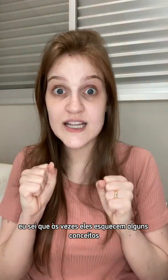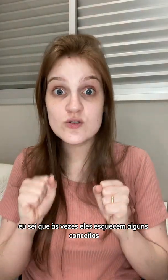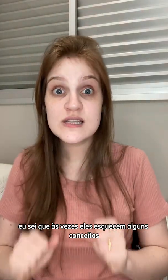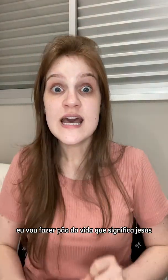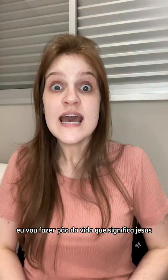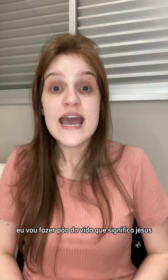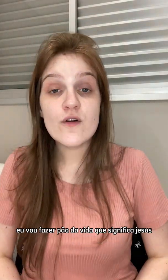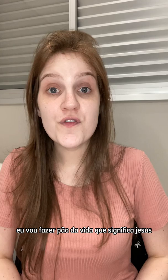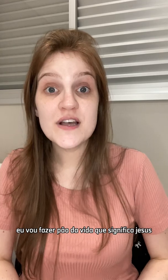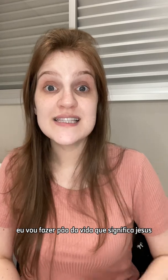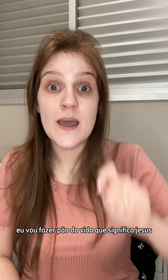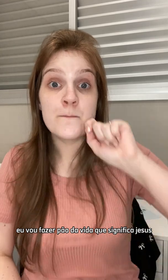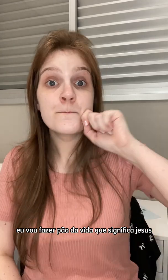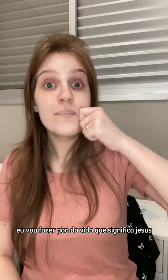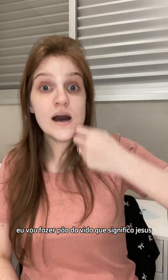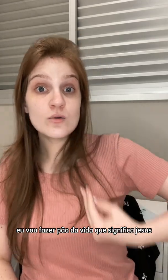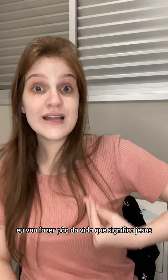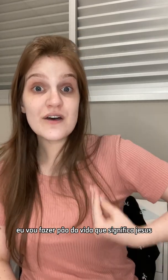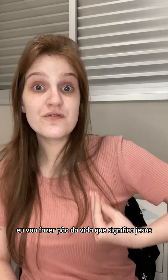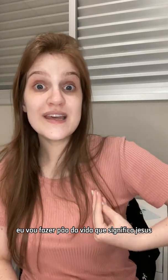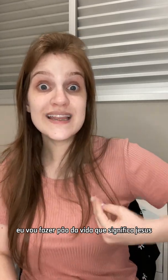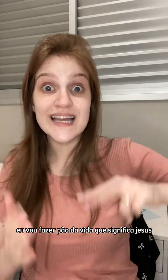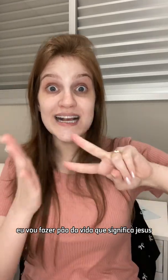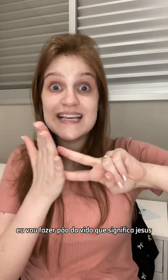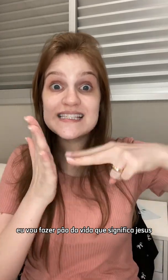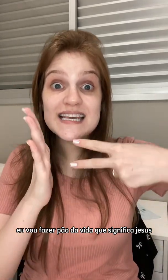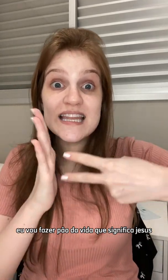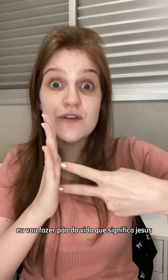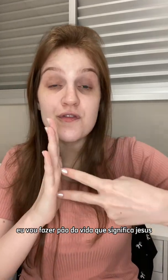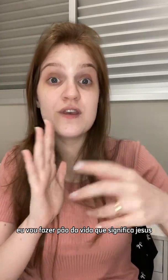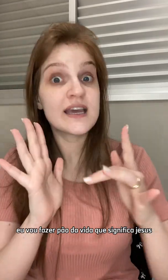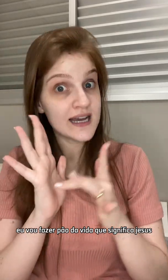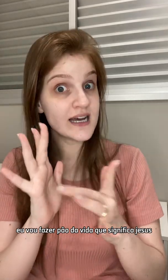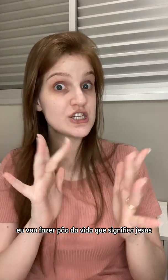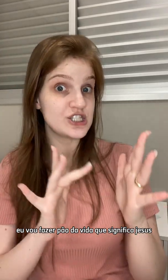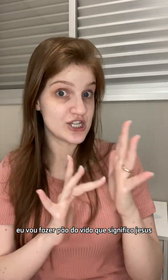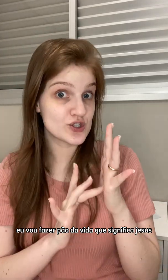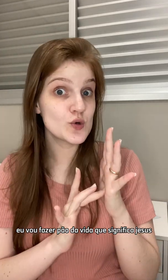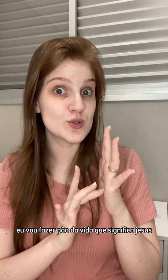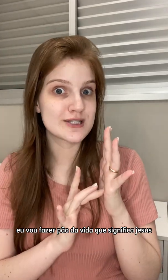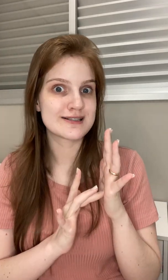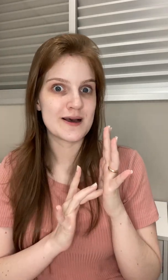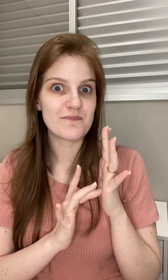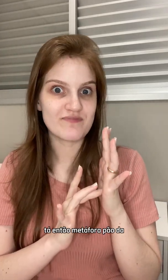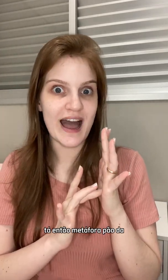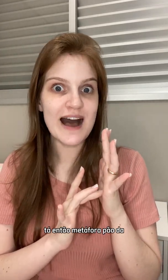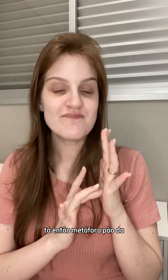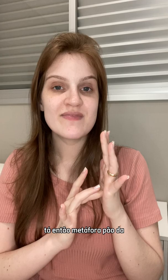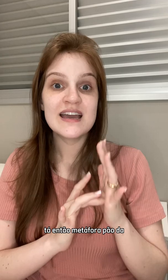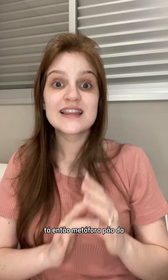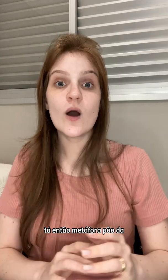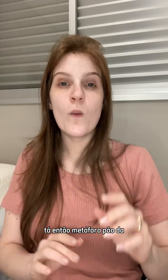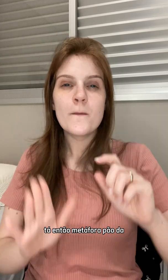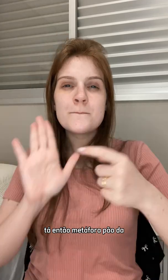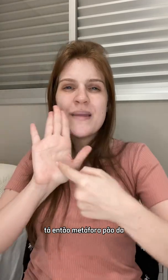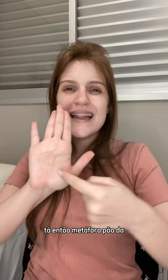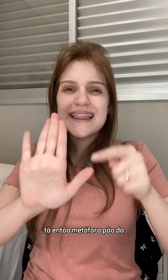conceitos, eu vou fazer pão da vida, que significa Jesus, tá? Então,